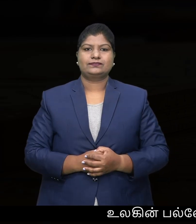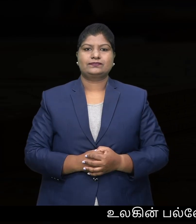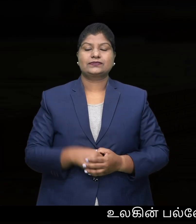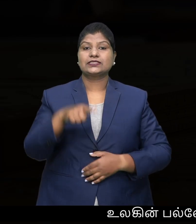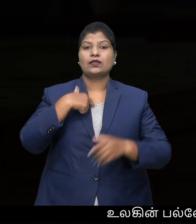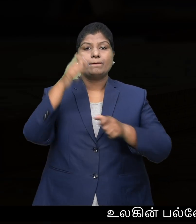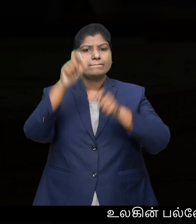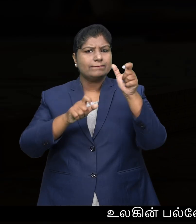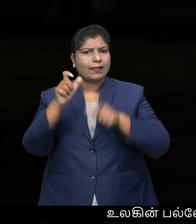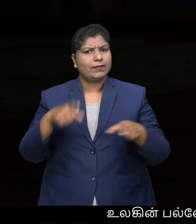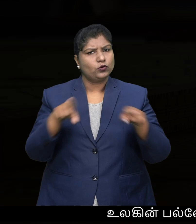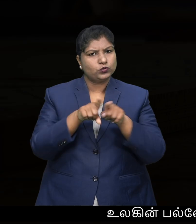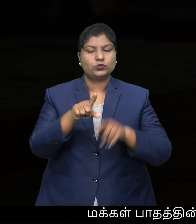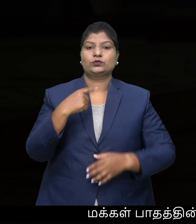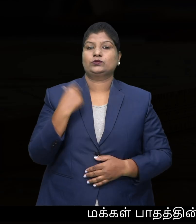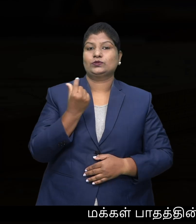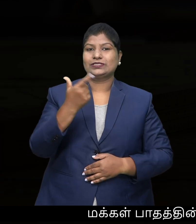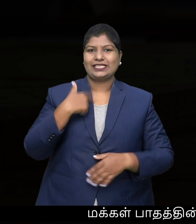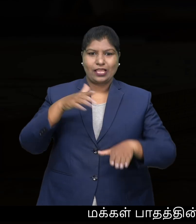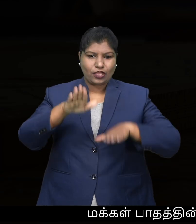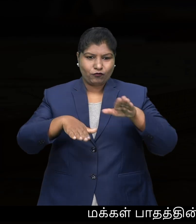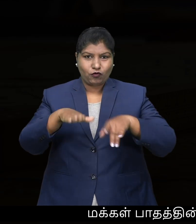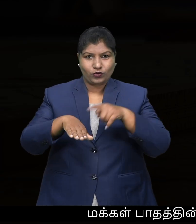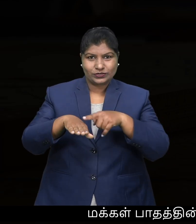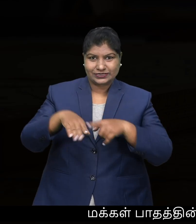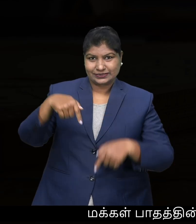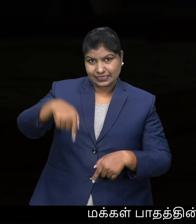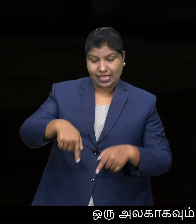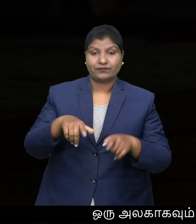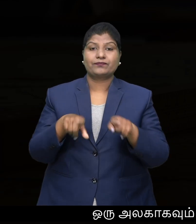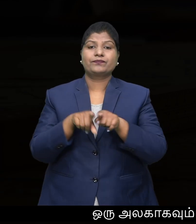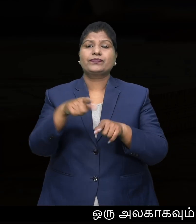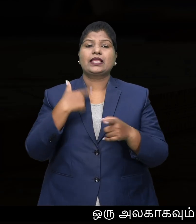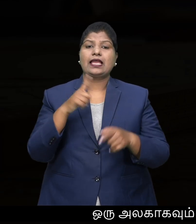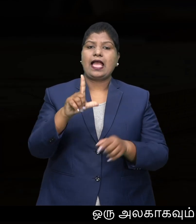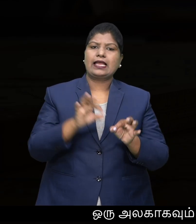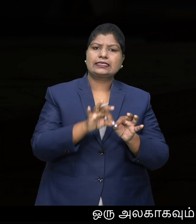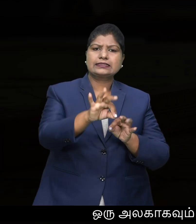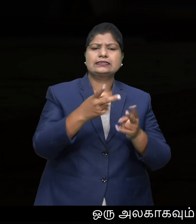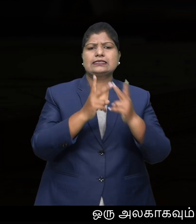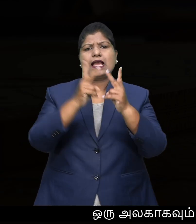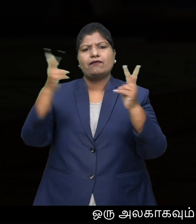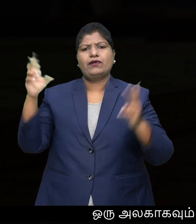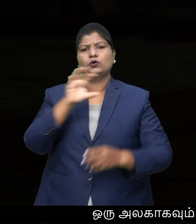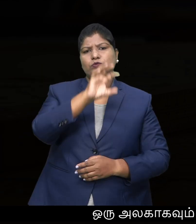உலகின் பல்வேறு பகுதிகளில் மக்கள் பாதத்தின் காலடி நீளத்தை ஒரு அலகாகவும் பயன்படுத்தினர்.